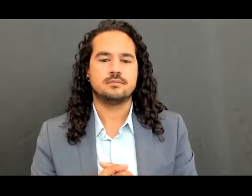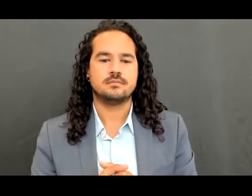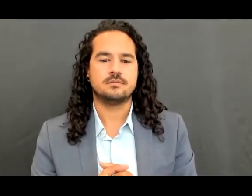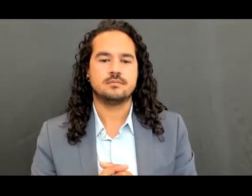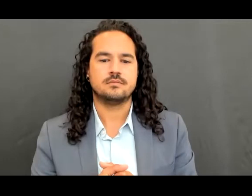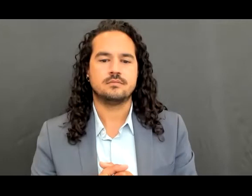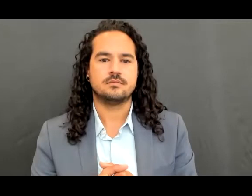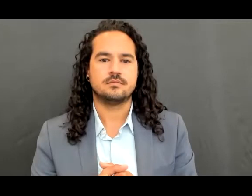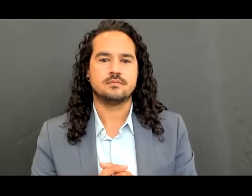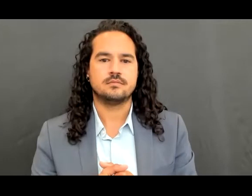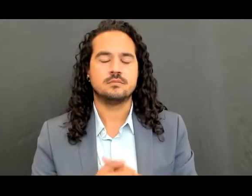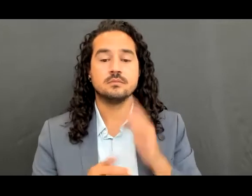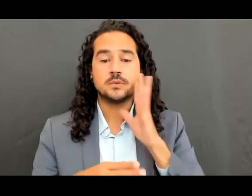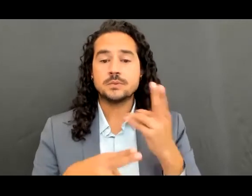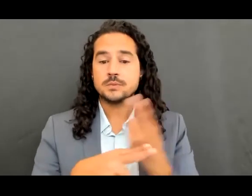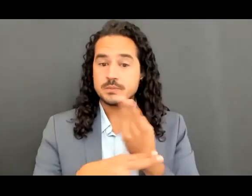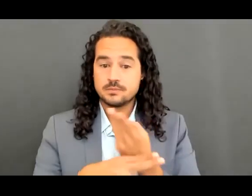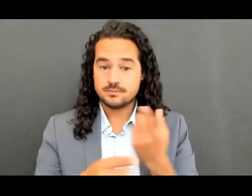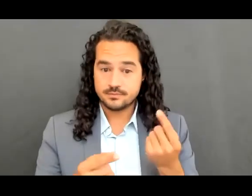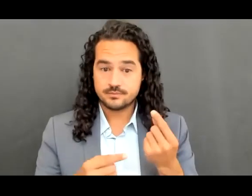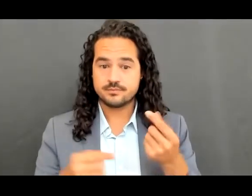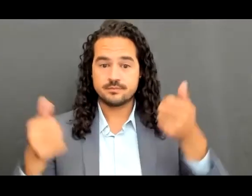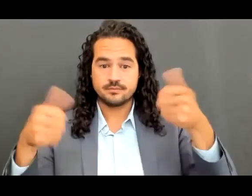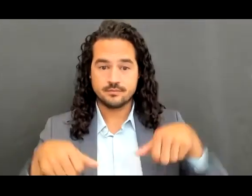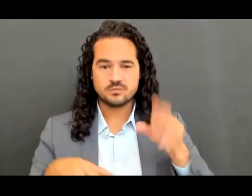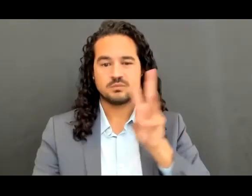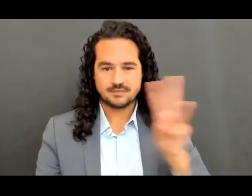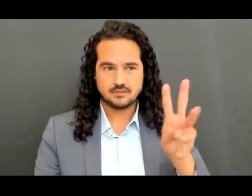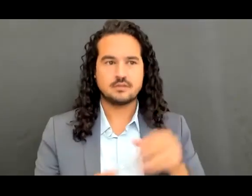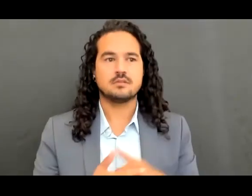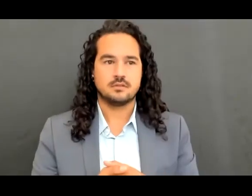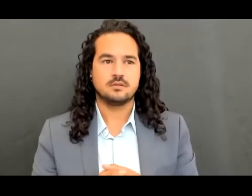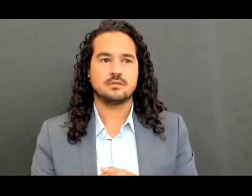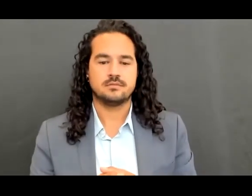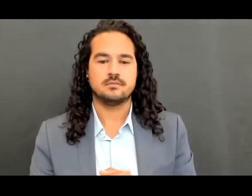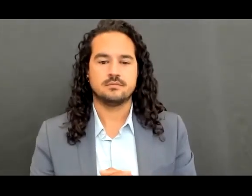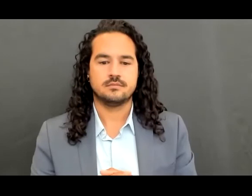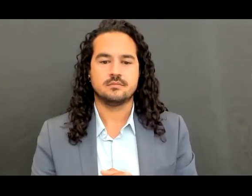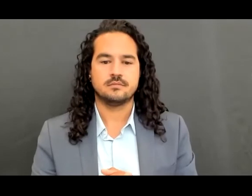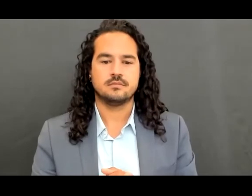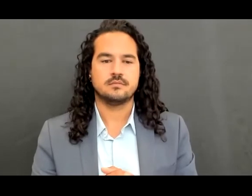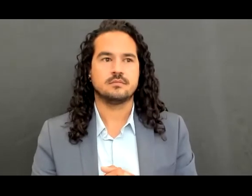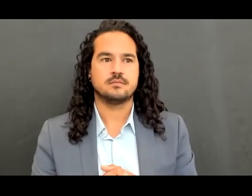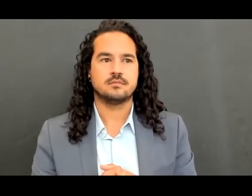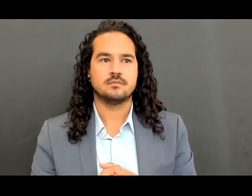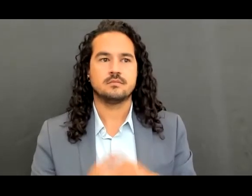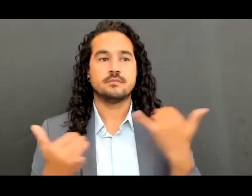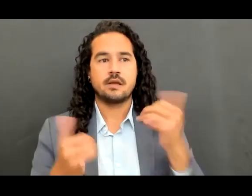vía Instagram. Bueno, vamos a hablar acerca de las estadísticas del fuego. Estamos a